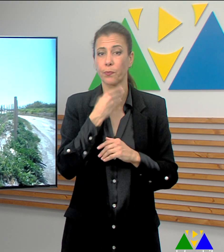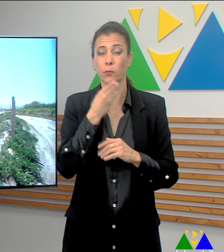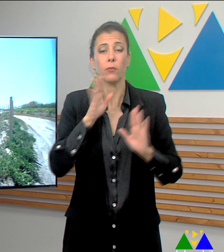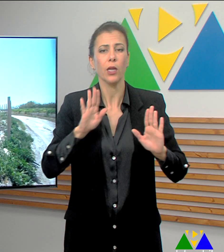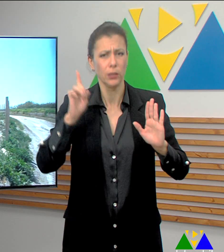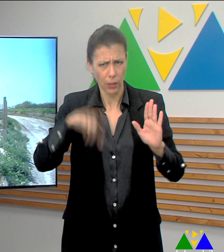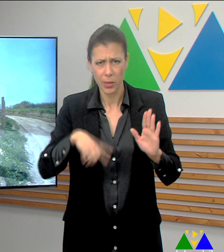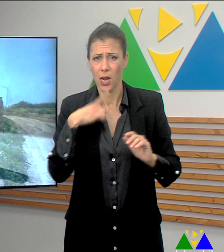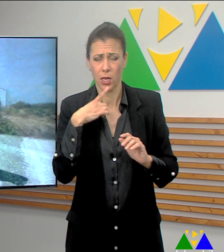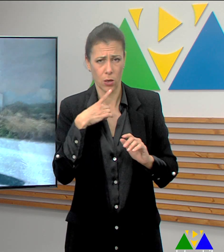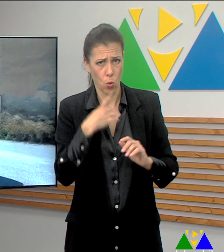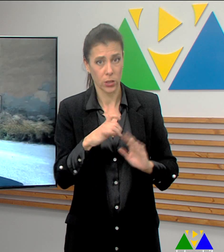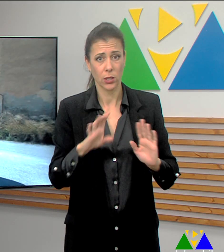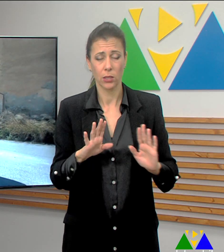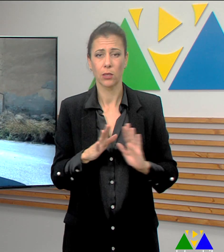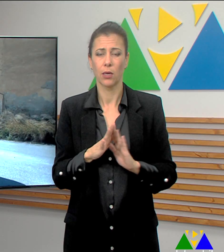le costó